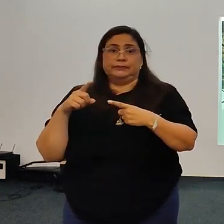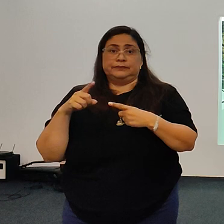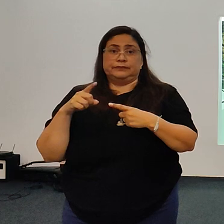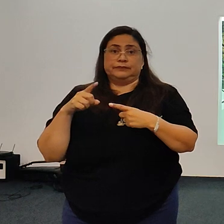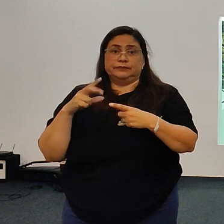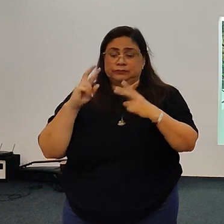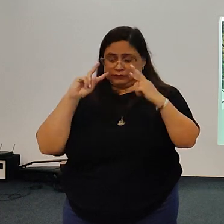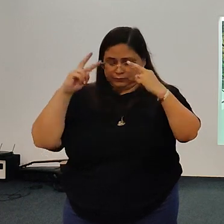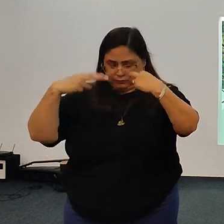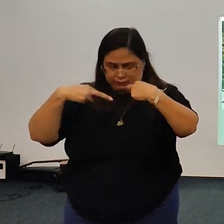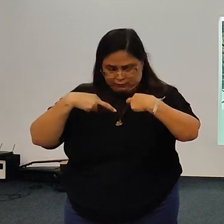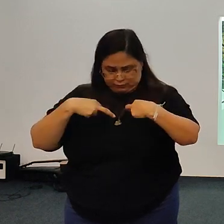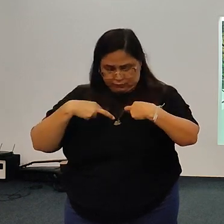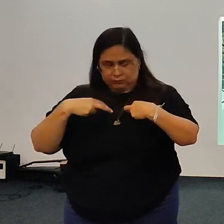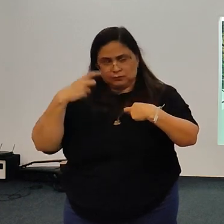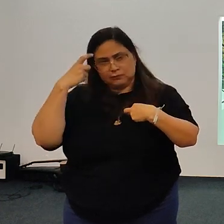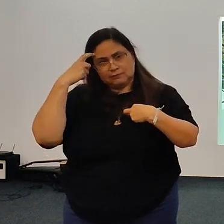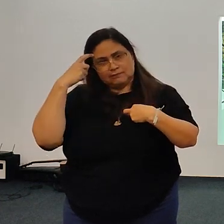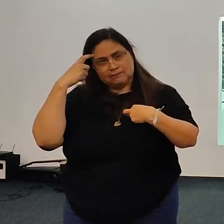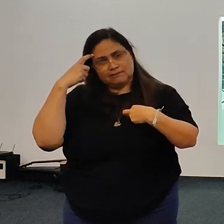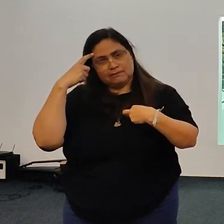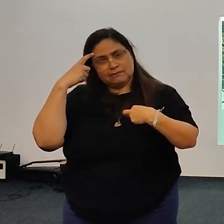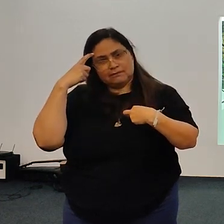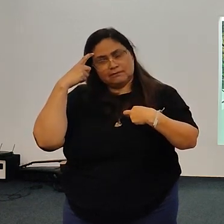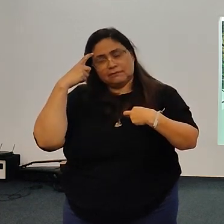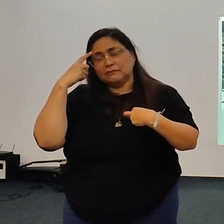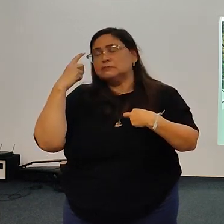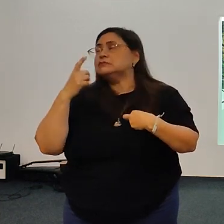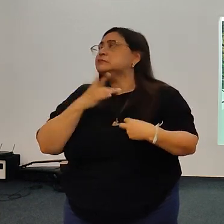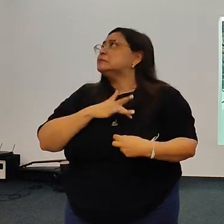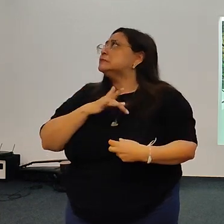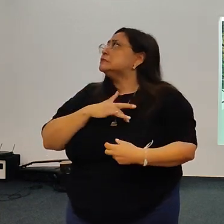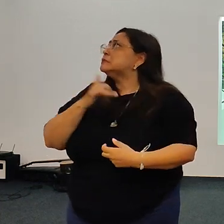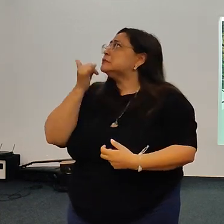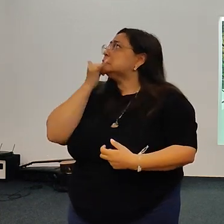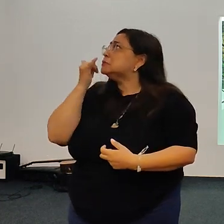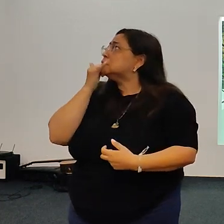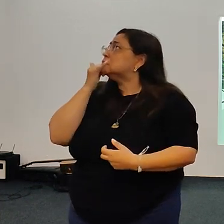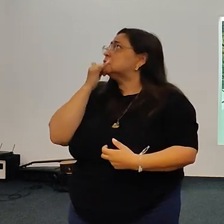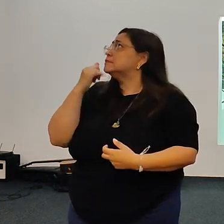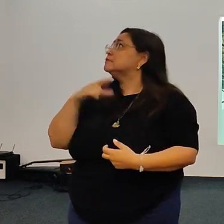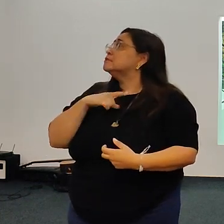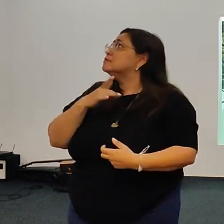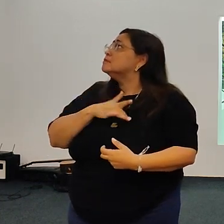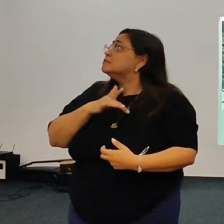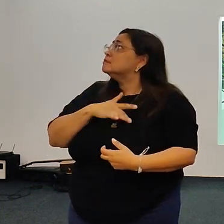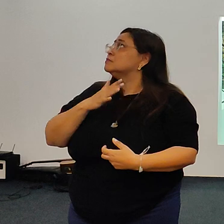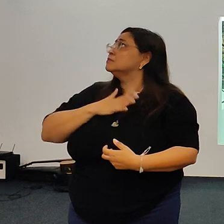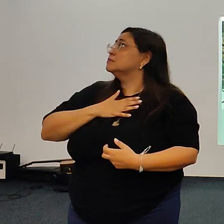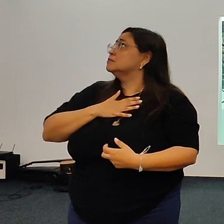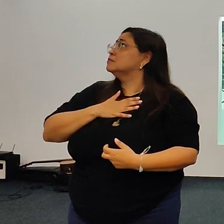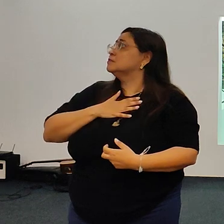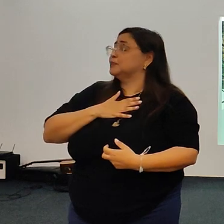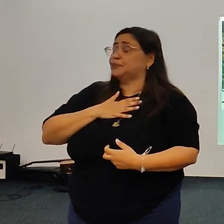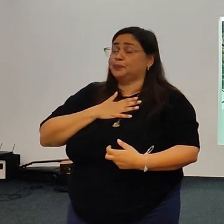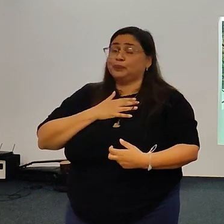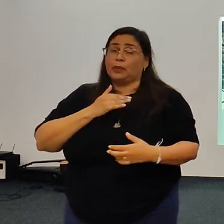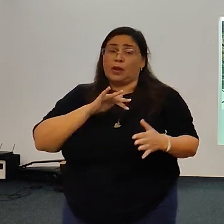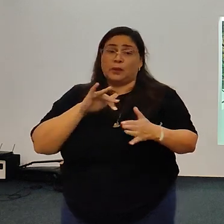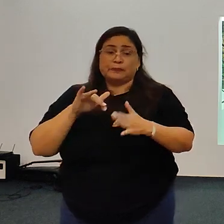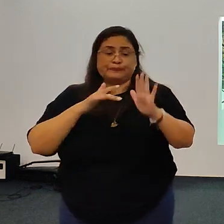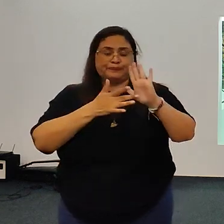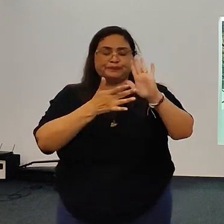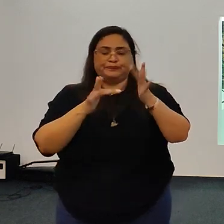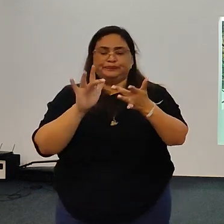nunca olhamos para dentro de nós e, Senhor, tem misericórdia de mim. Certa vez Jesus contou uma